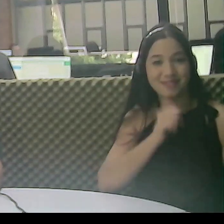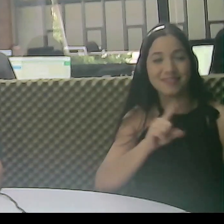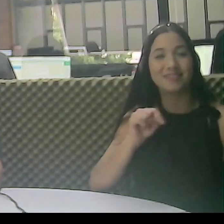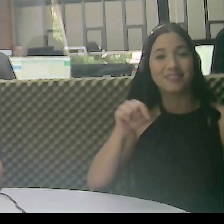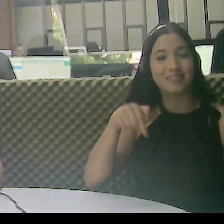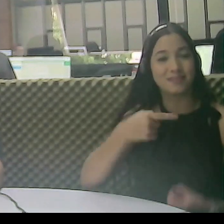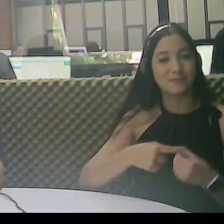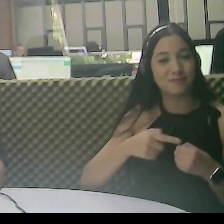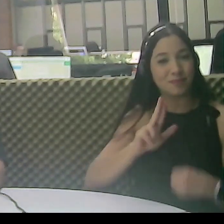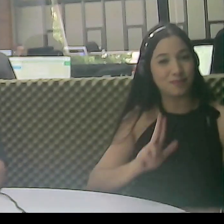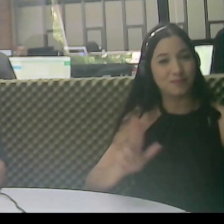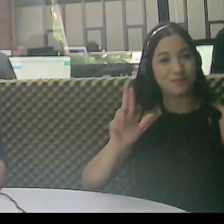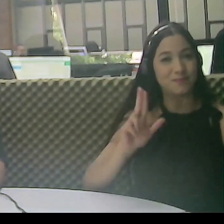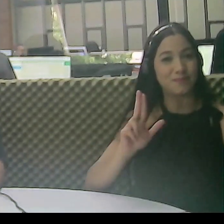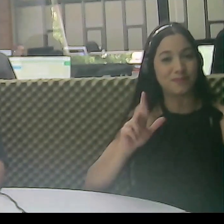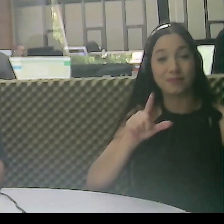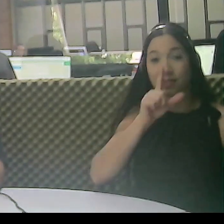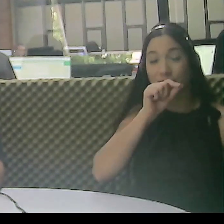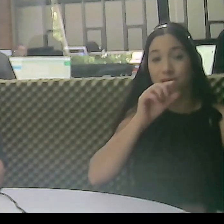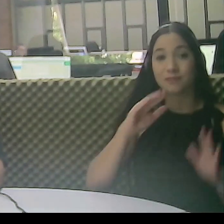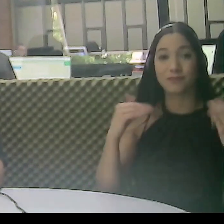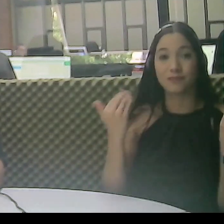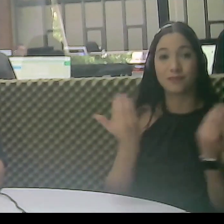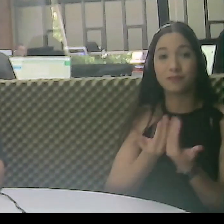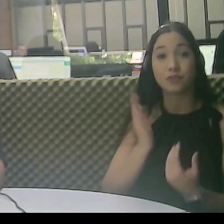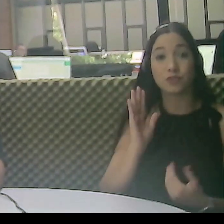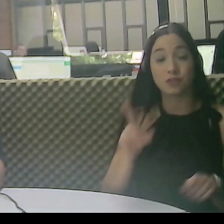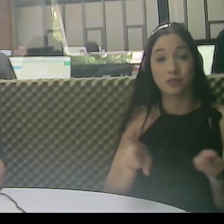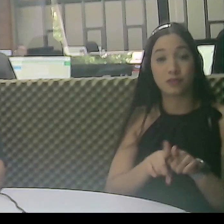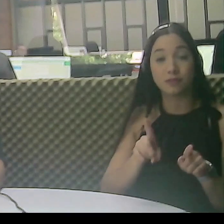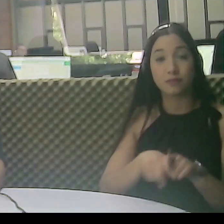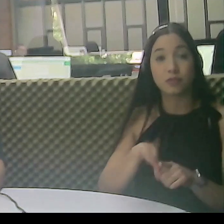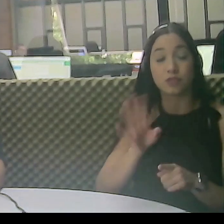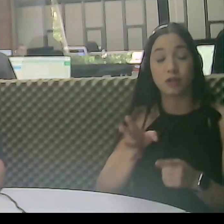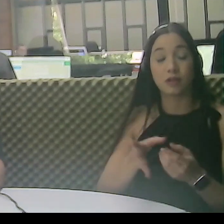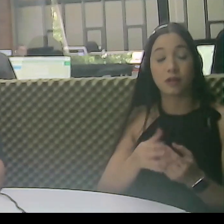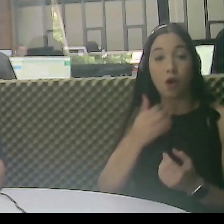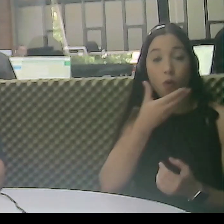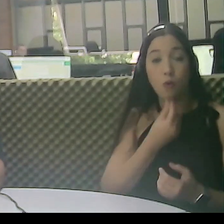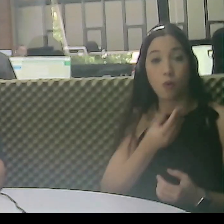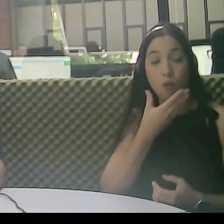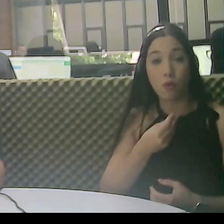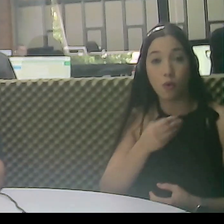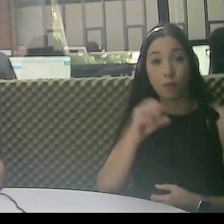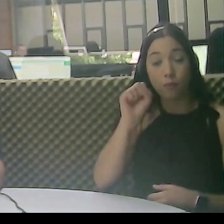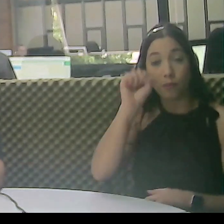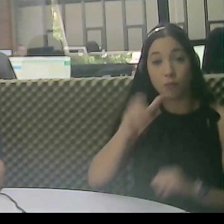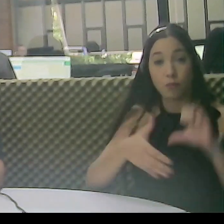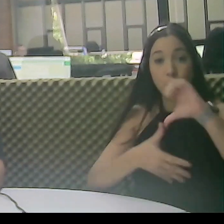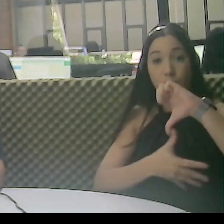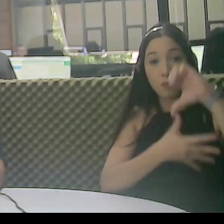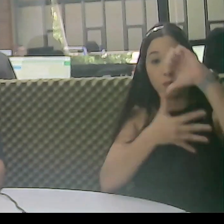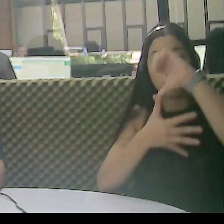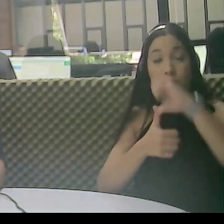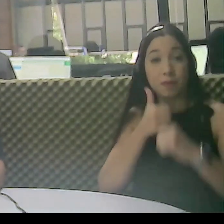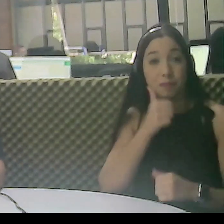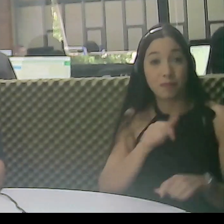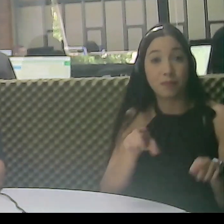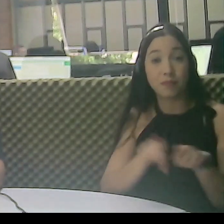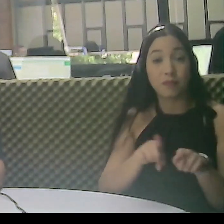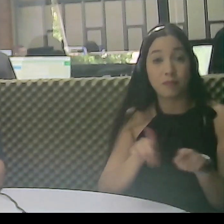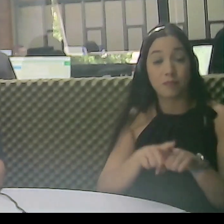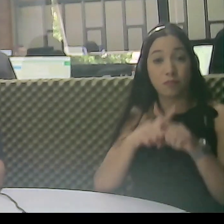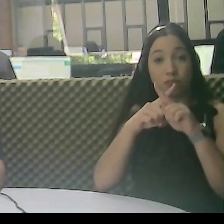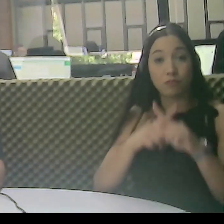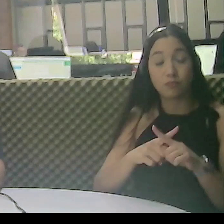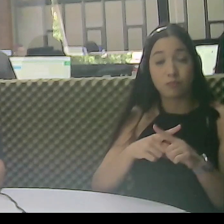decidida em Uberlândia. A Arena Sabiazinho também já foi palco das finais da Superliga Masculina do Sul-Americano Feminino e de clubes como o